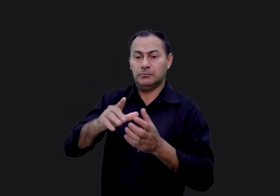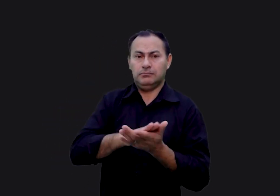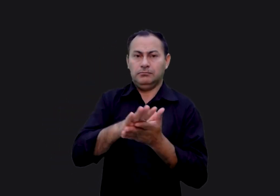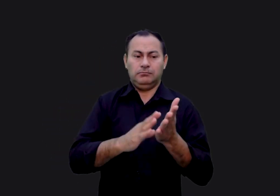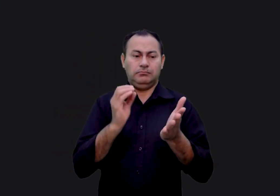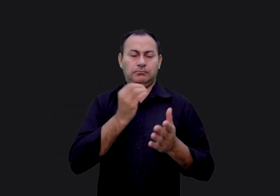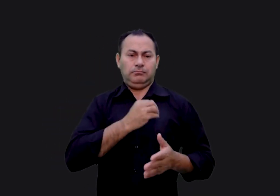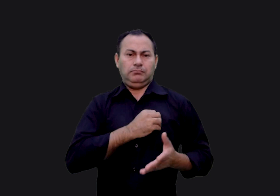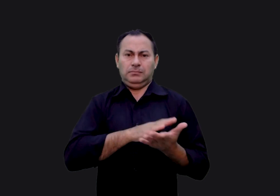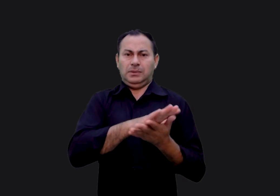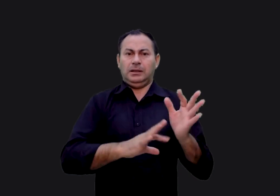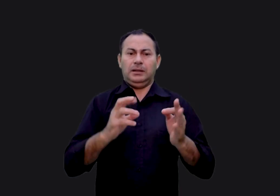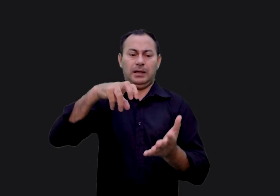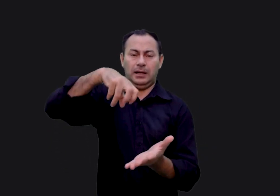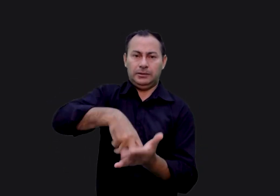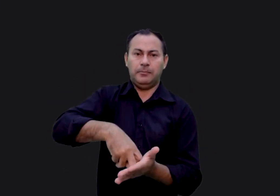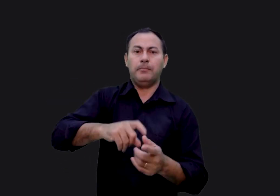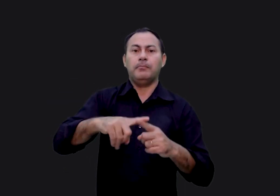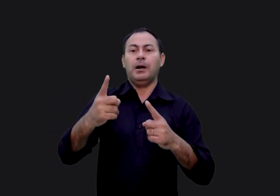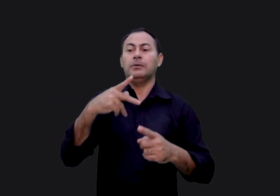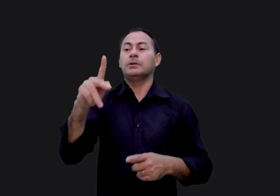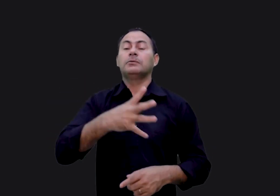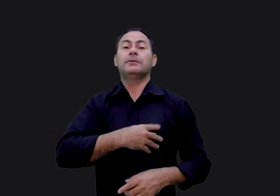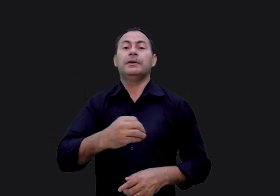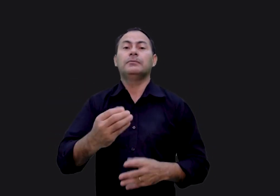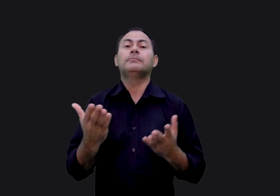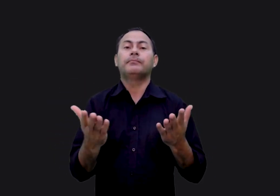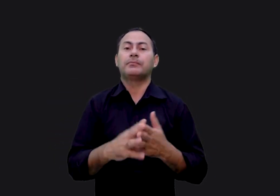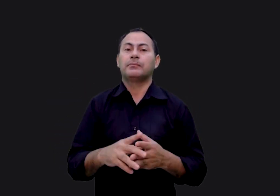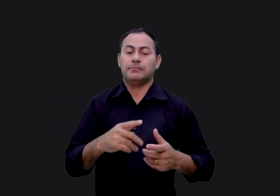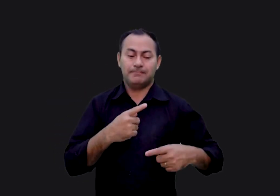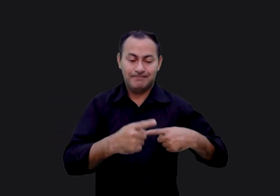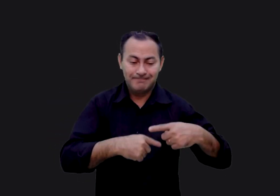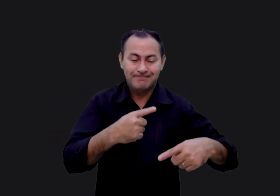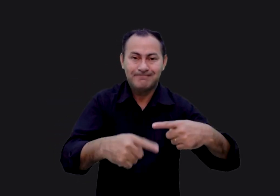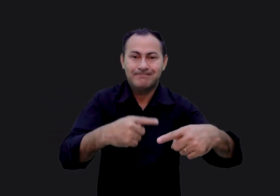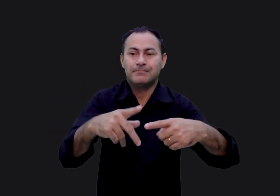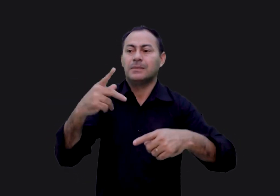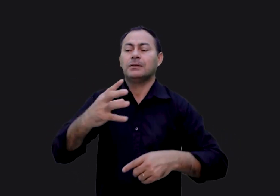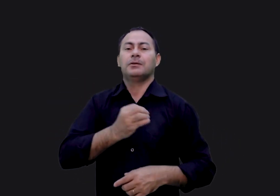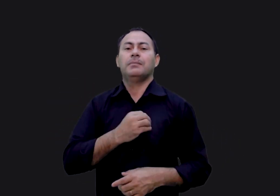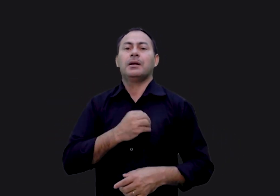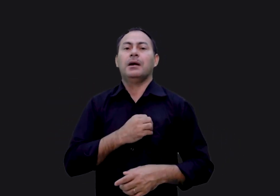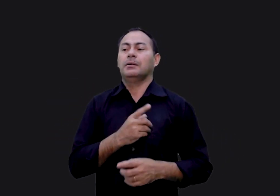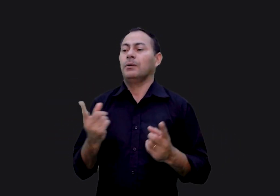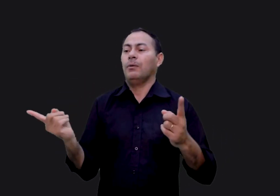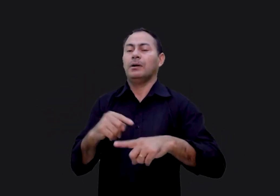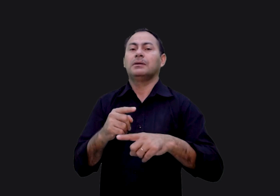mais manchas, nem castigo. Mas os seus filhos? E as consequências dos seus pecados contra